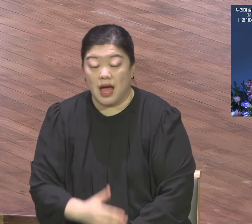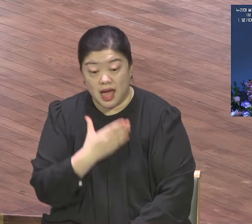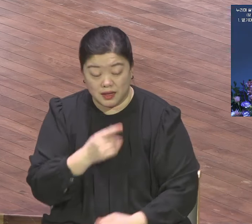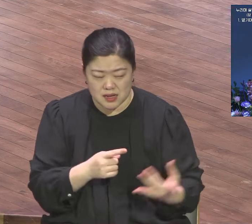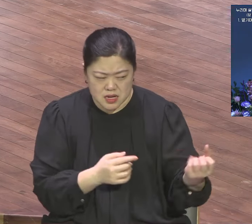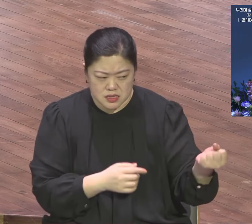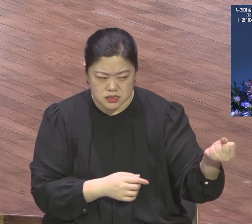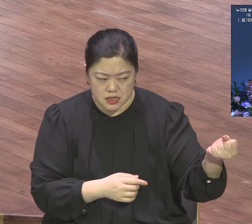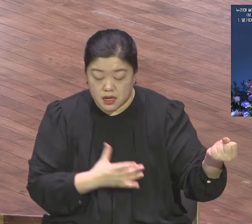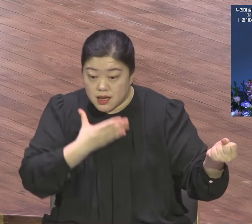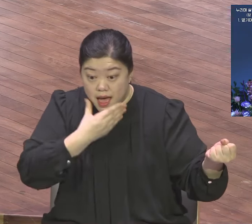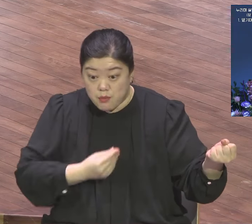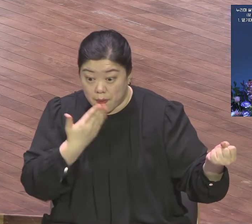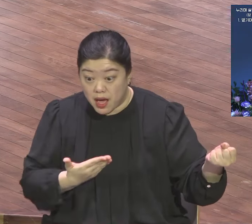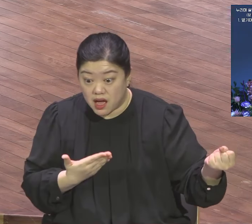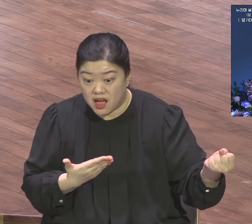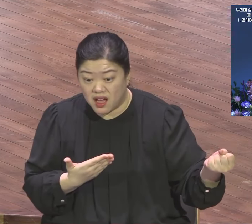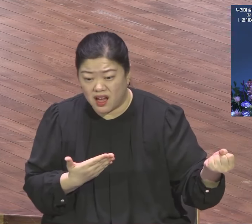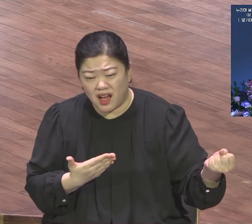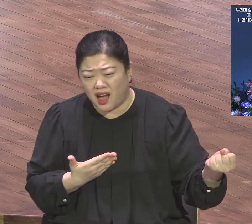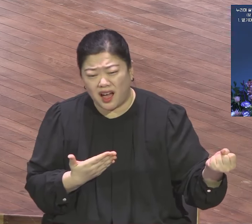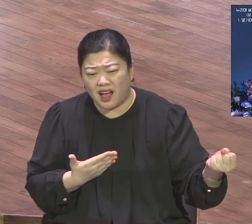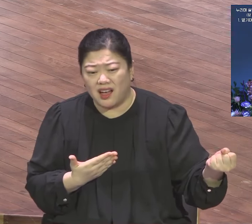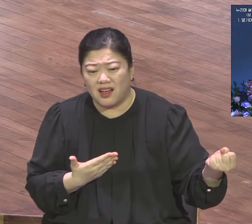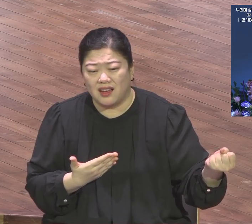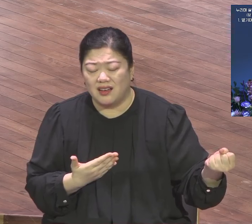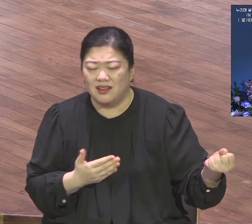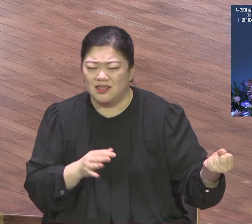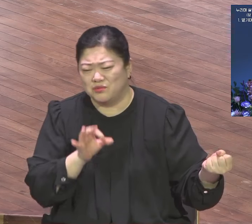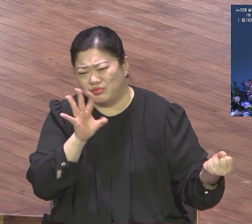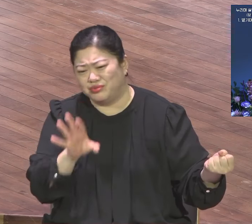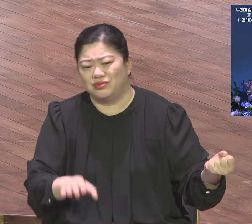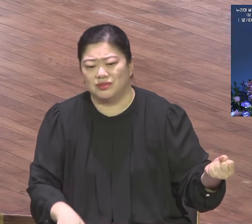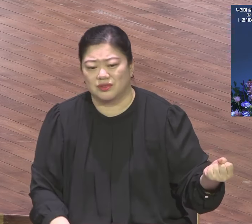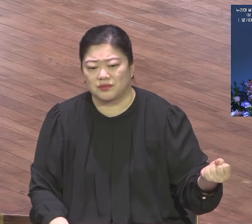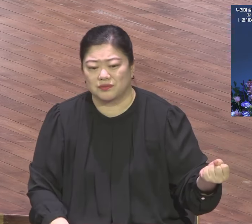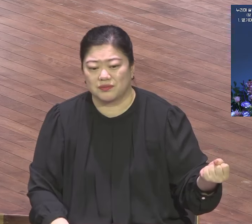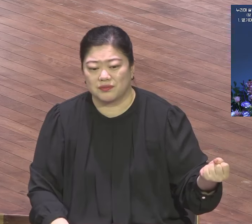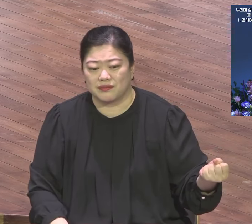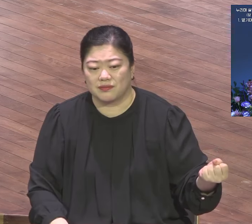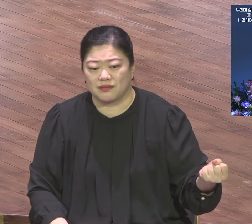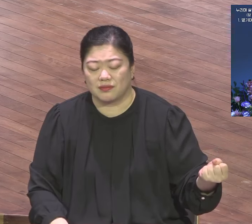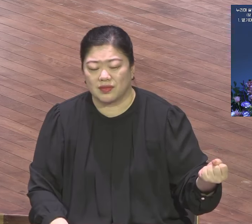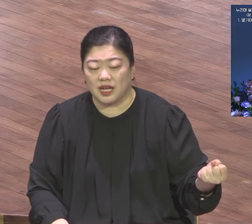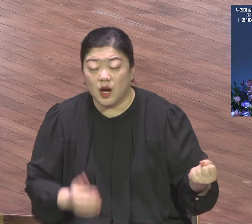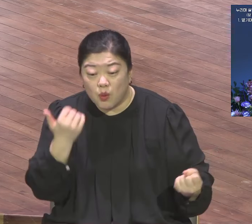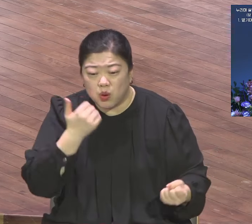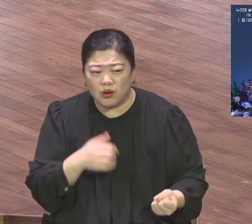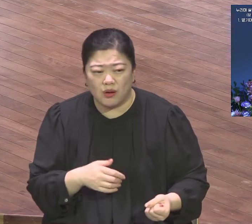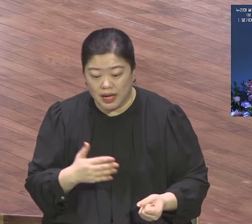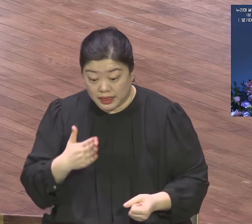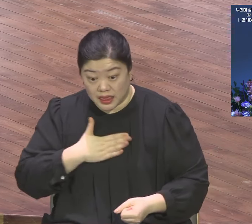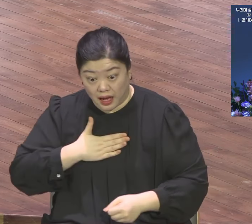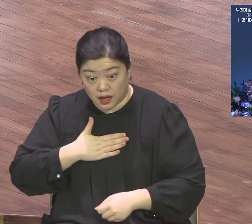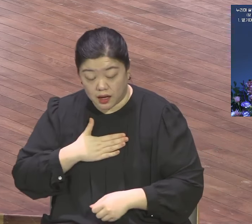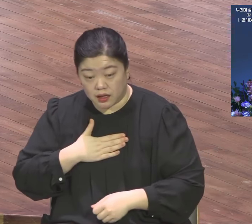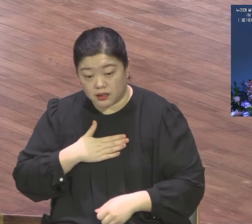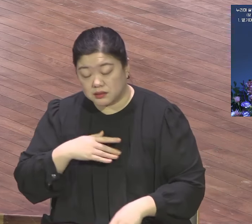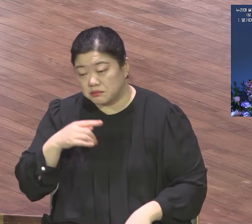행복하겠냐고요? 뭐가 그리 미워요? 뭐가 그리 잘났다고 남을 그리 미워합니까?